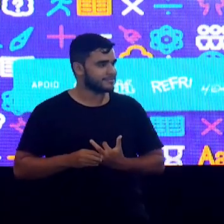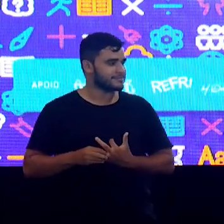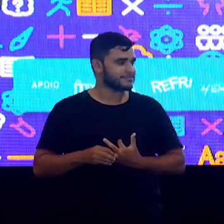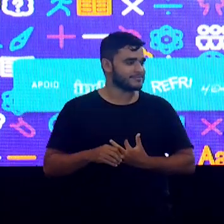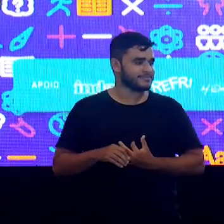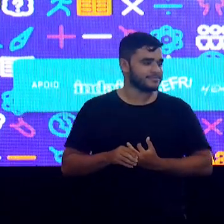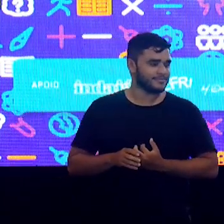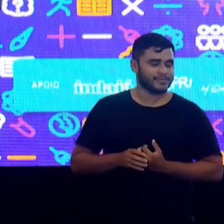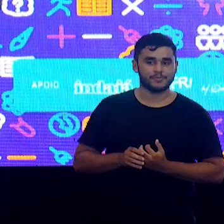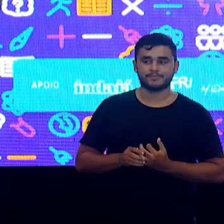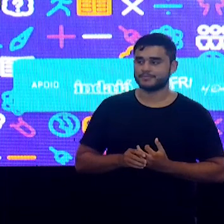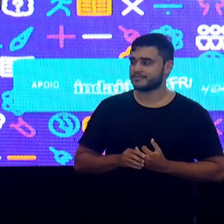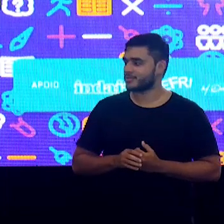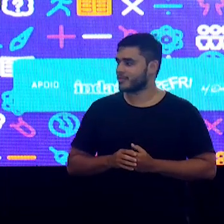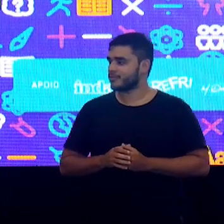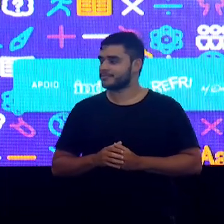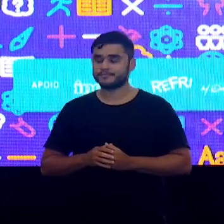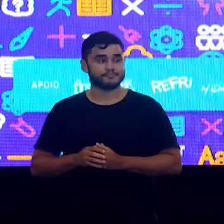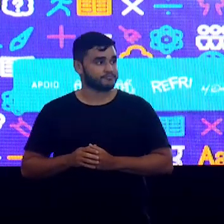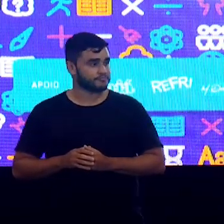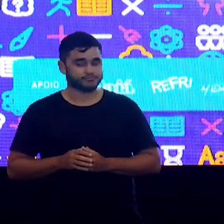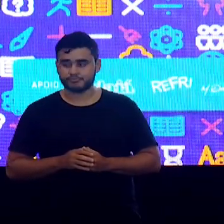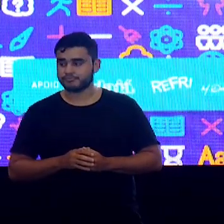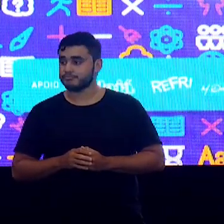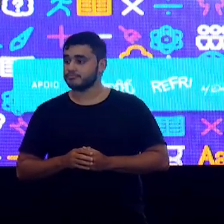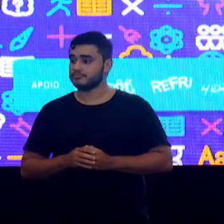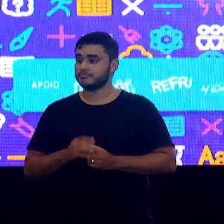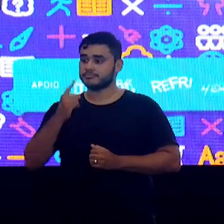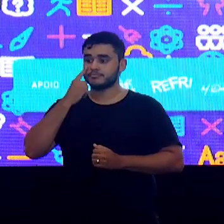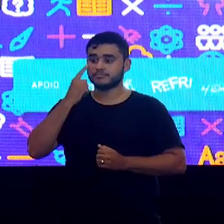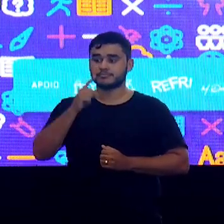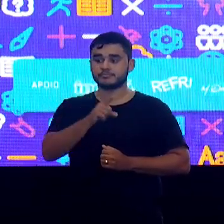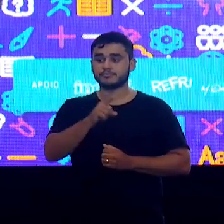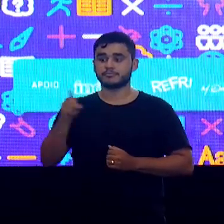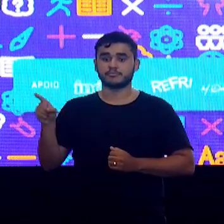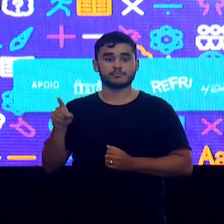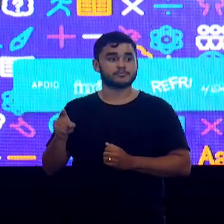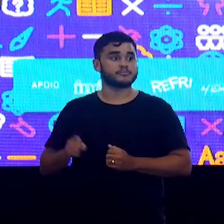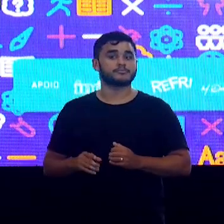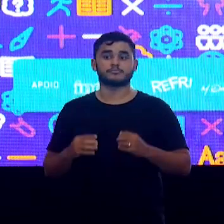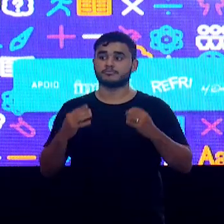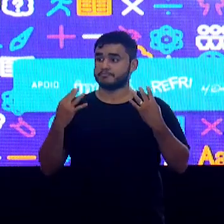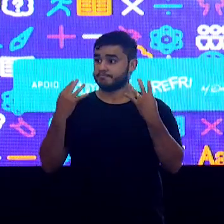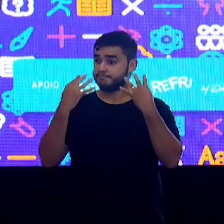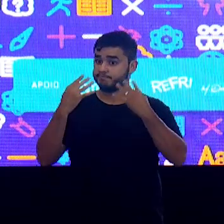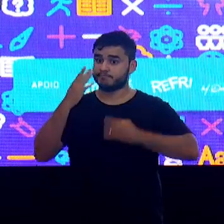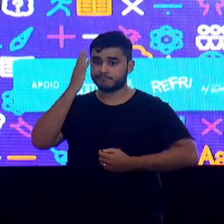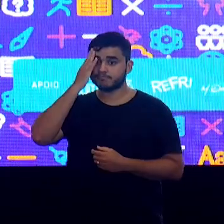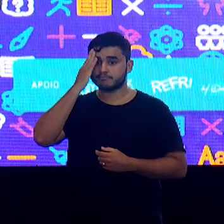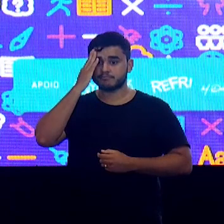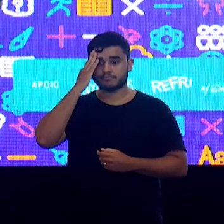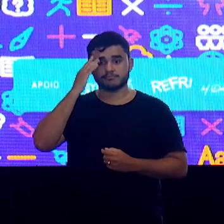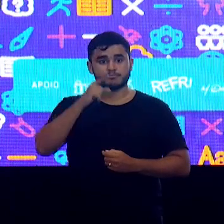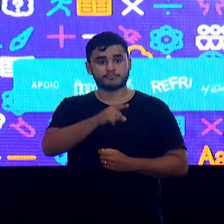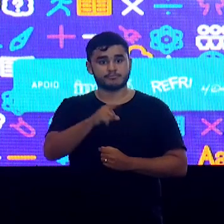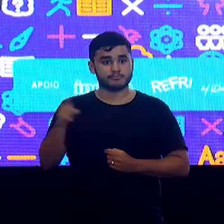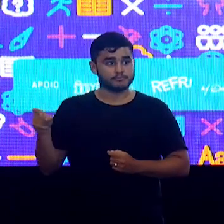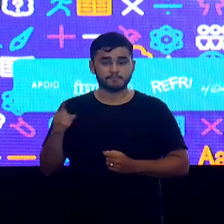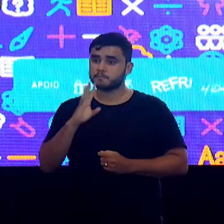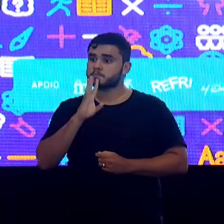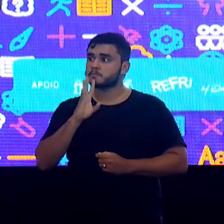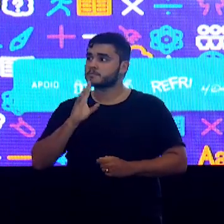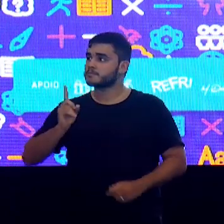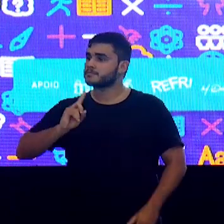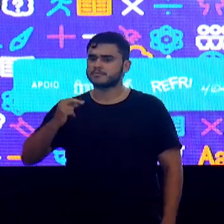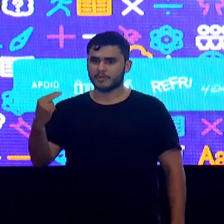Passou e voltou, né? Tá. Para quem não me conhece, para quem ainda não tinha me visto, até porque eu não sei se está